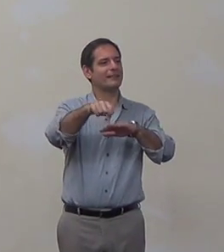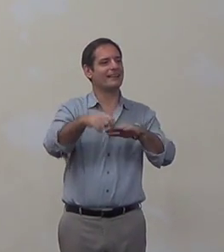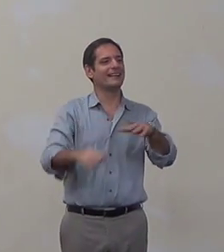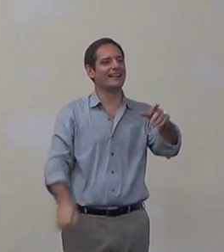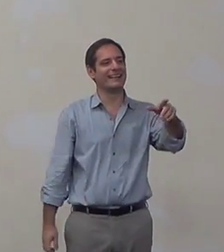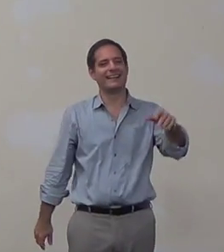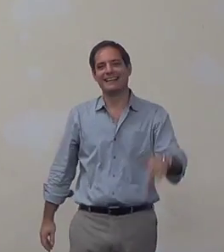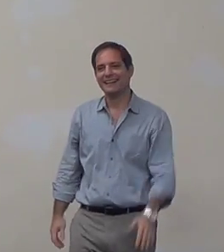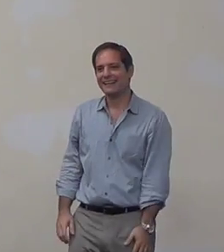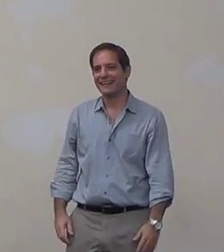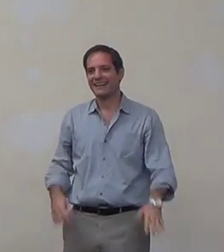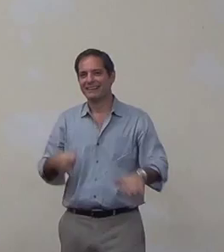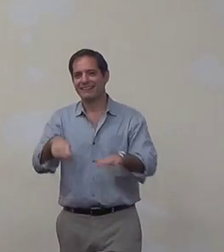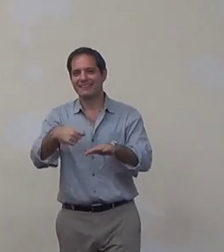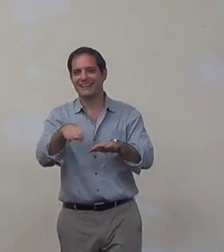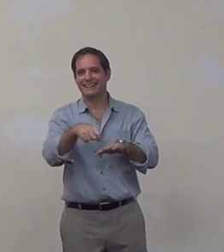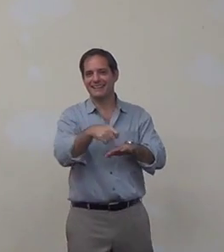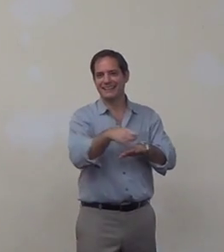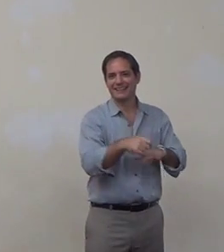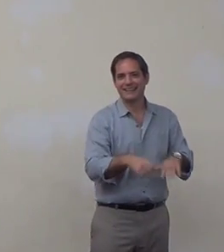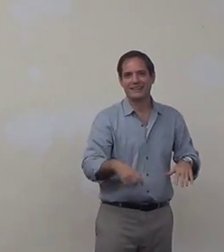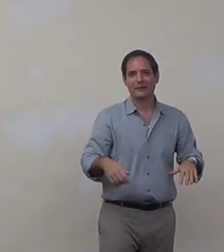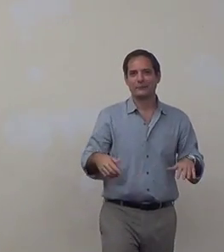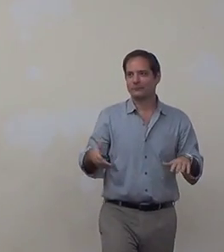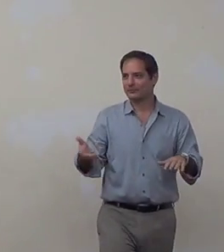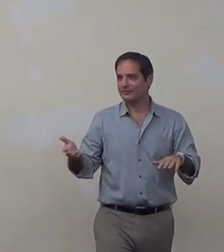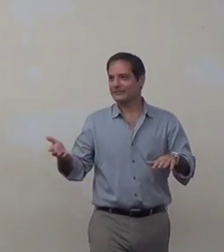¿Para pintar? ¿Para pintar?